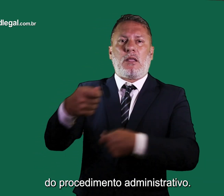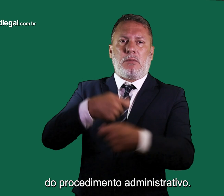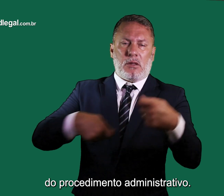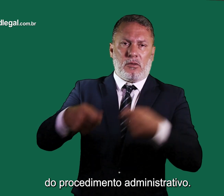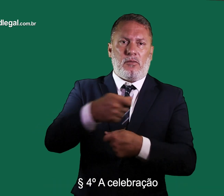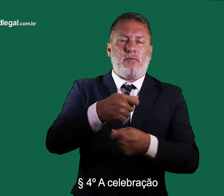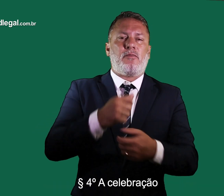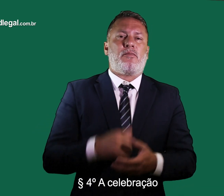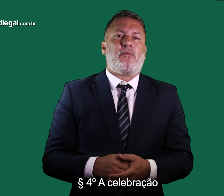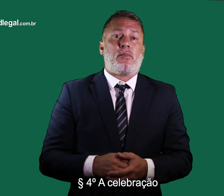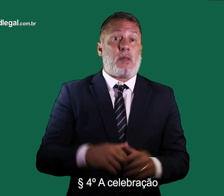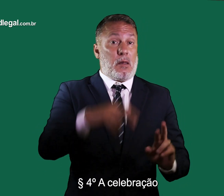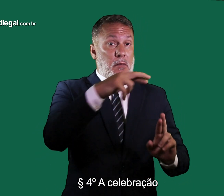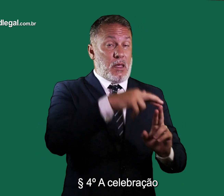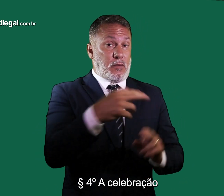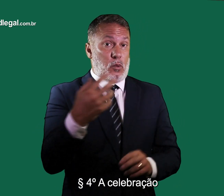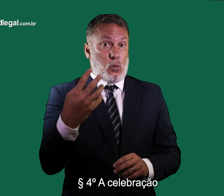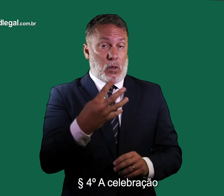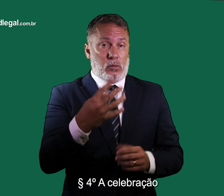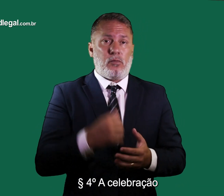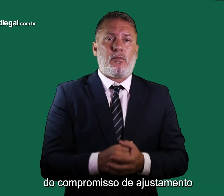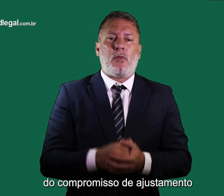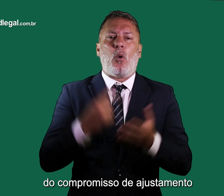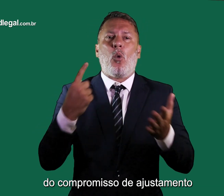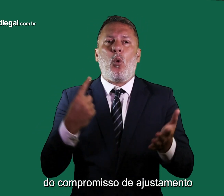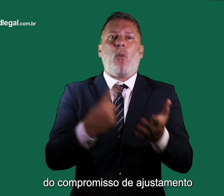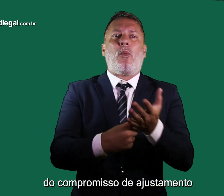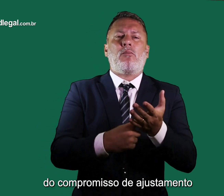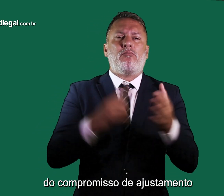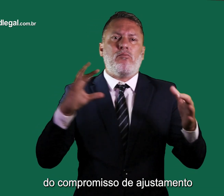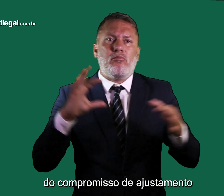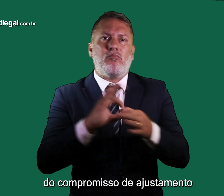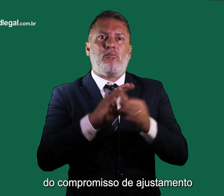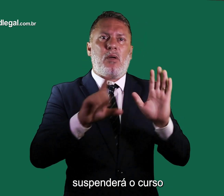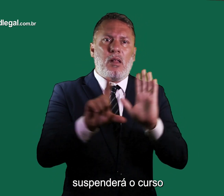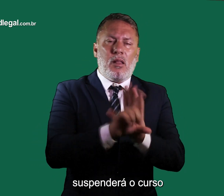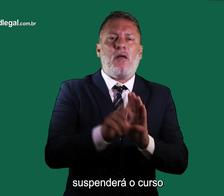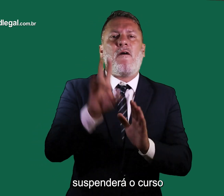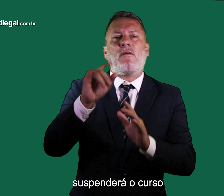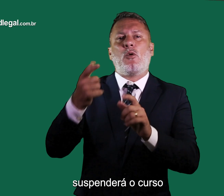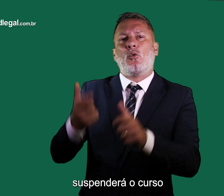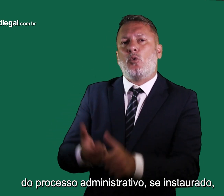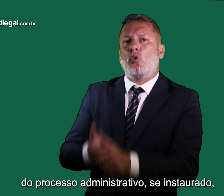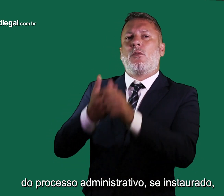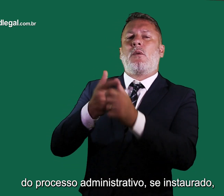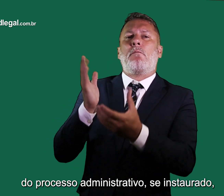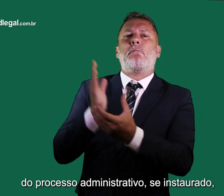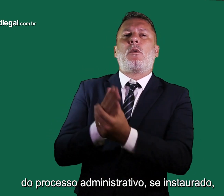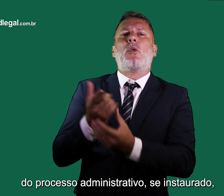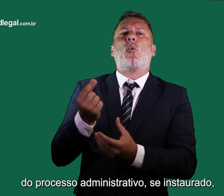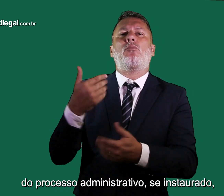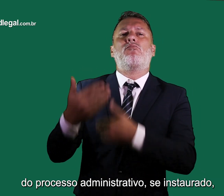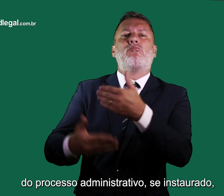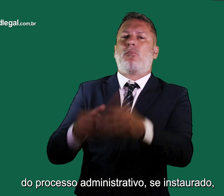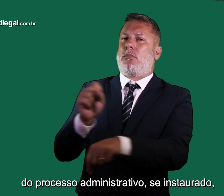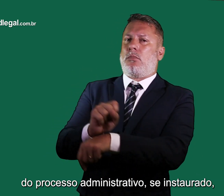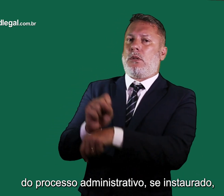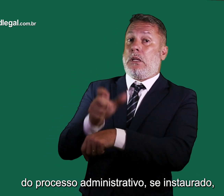administrativo. Parágrafo 4º. A celebração do compromisso de ajustamento suspenderá o curso do processo administrativo, se